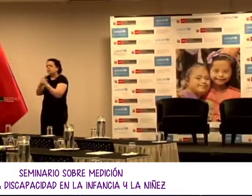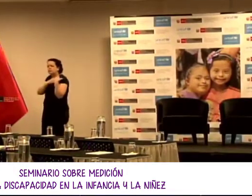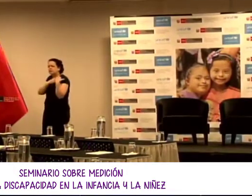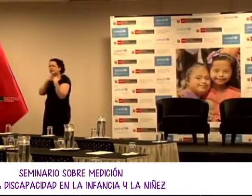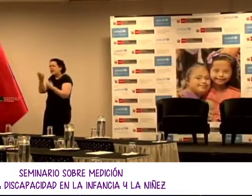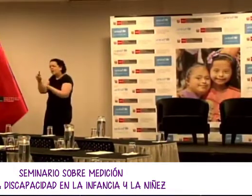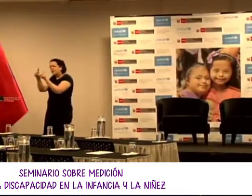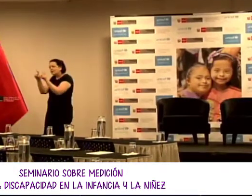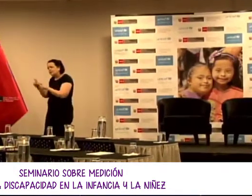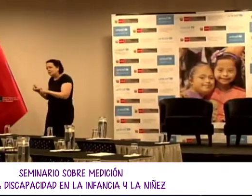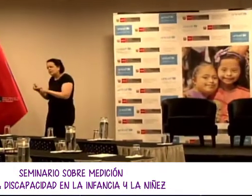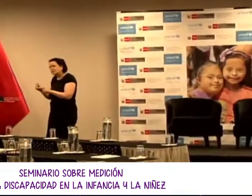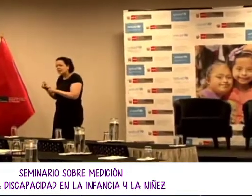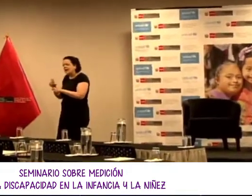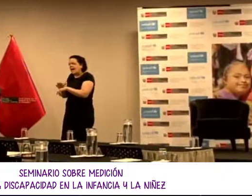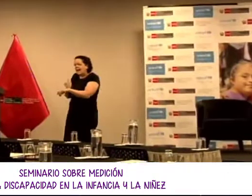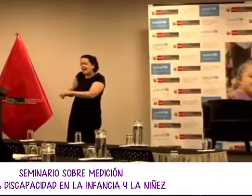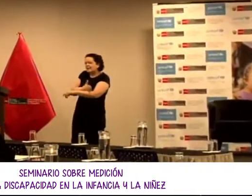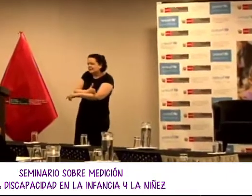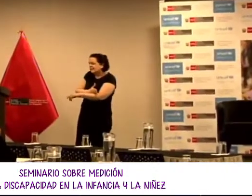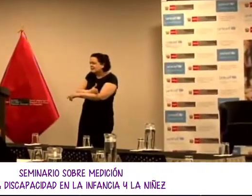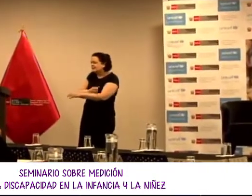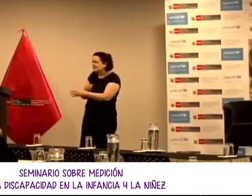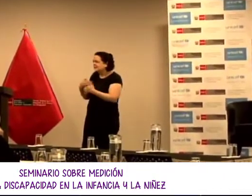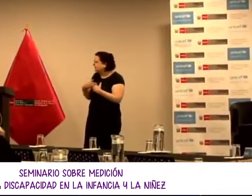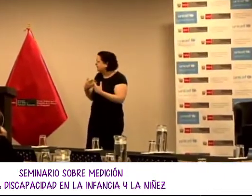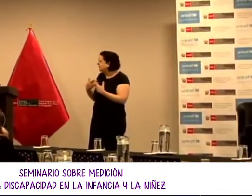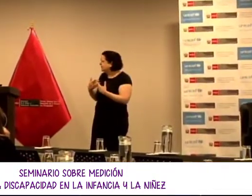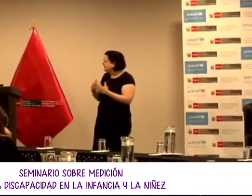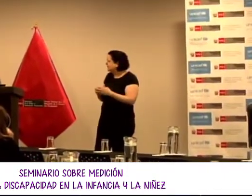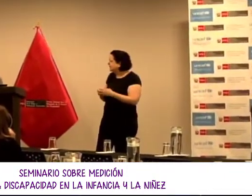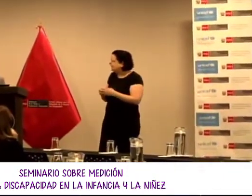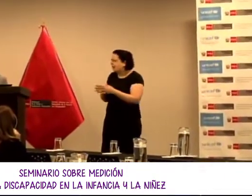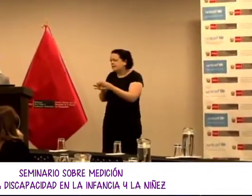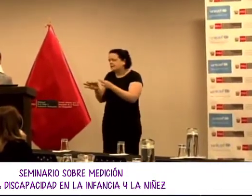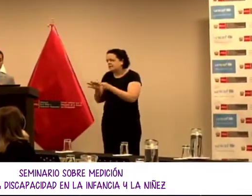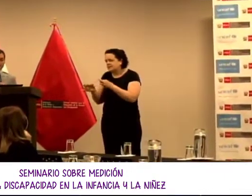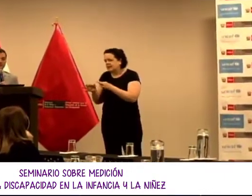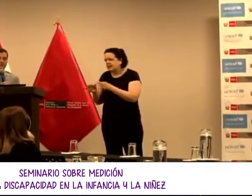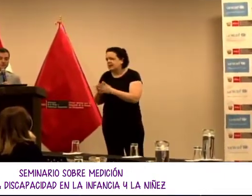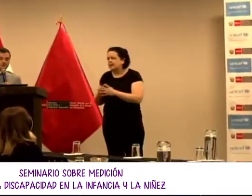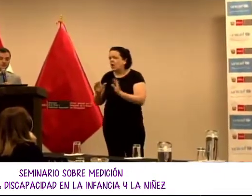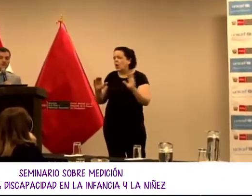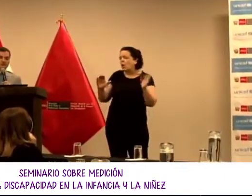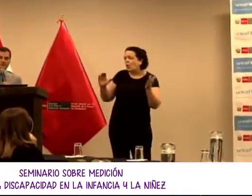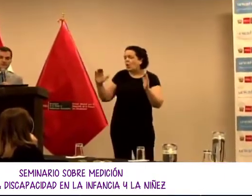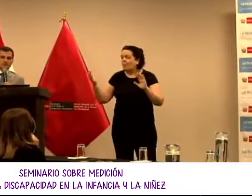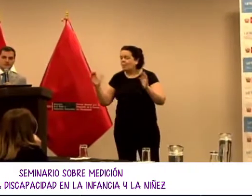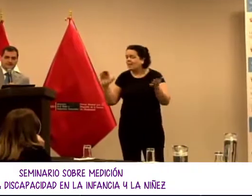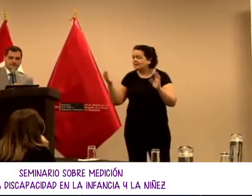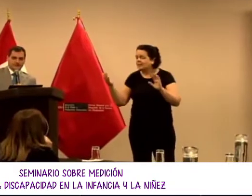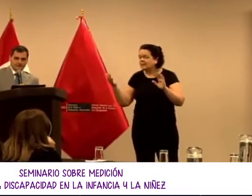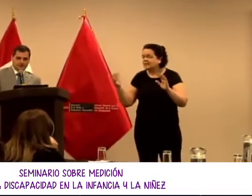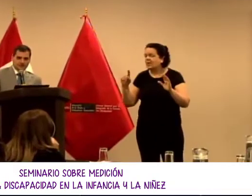Algunas de las preguntas están precedidas por la cláusula en comparación con los niños y